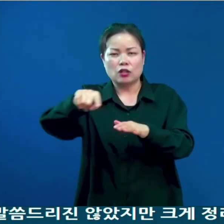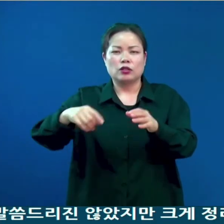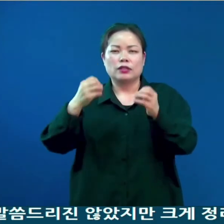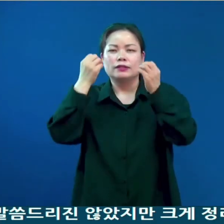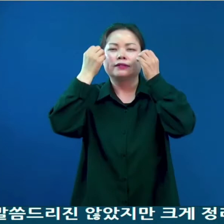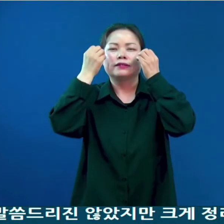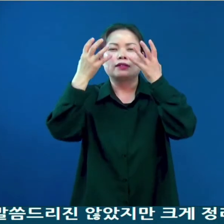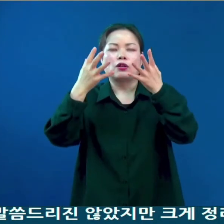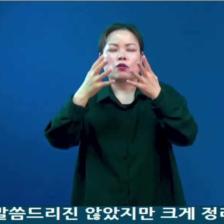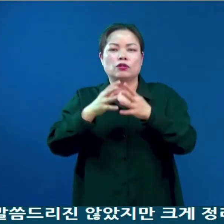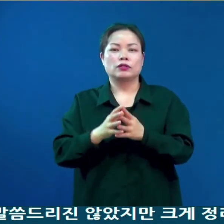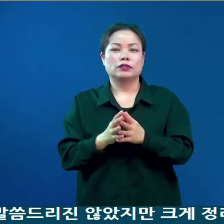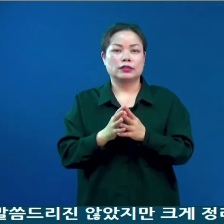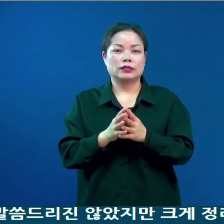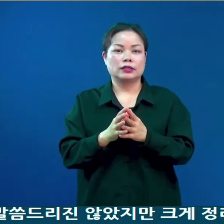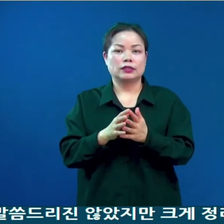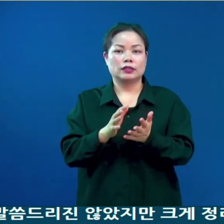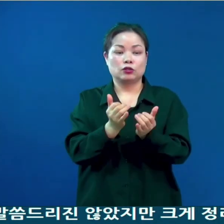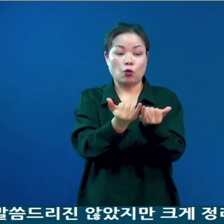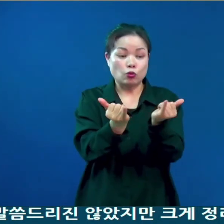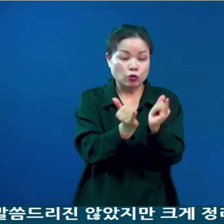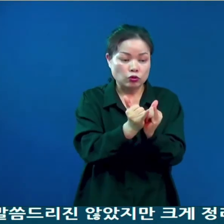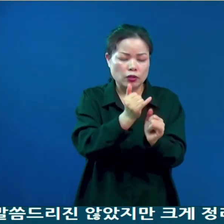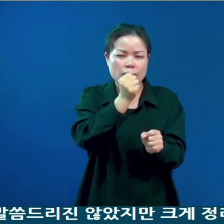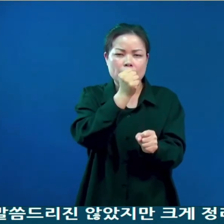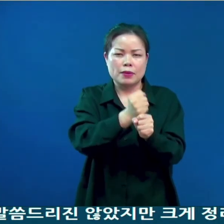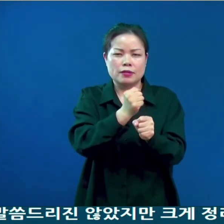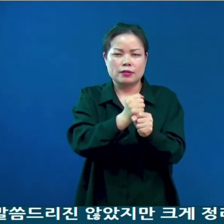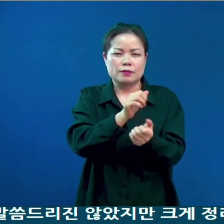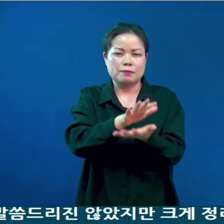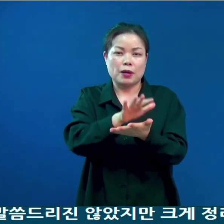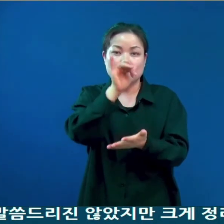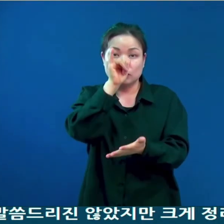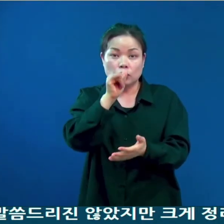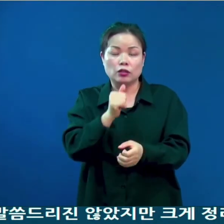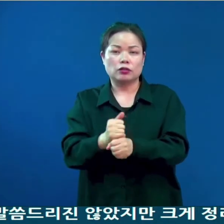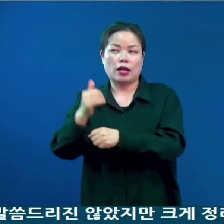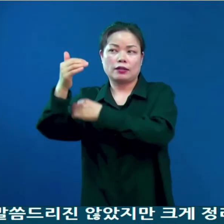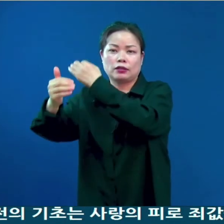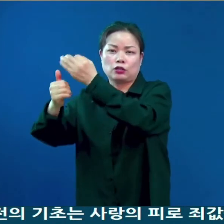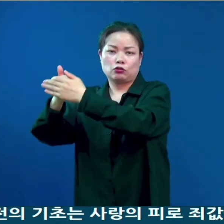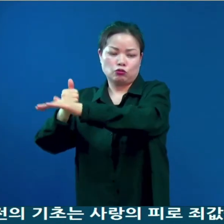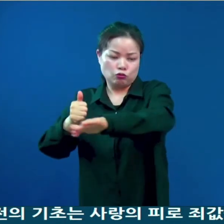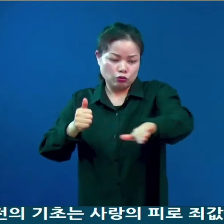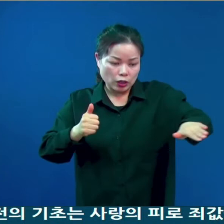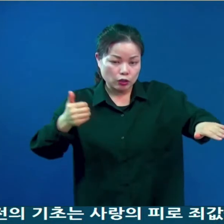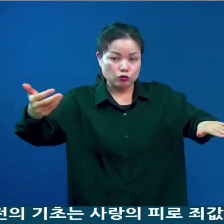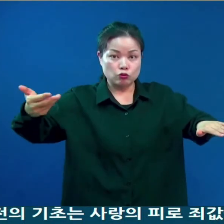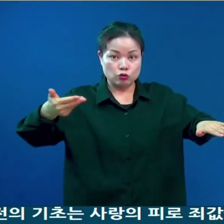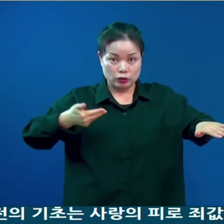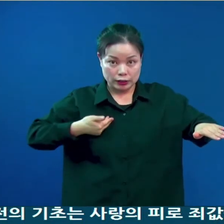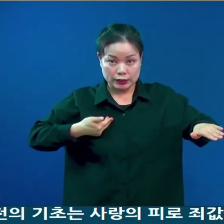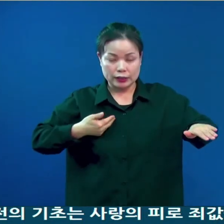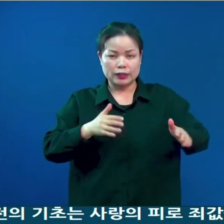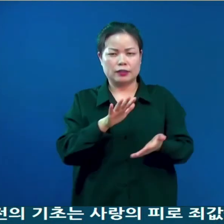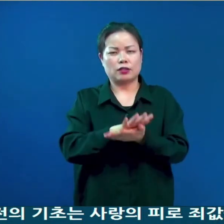공동체에 대한 열망을 갖게 해주실 뿐만 아니라 하나님께서 우리에게